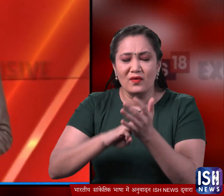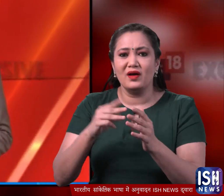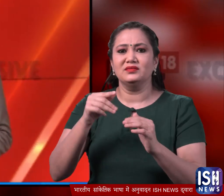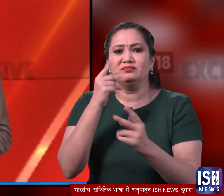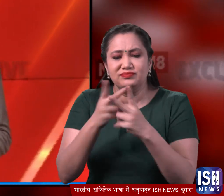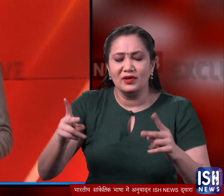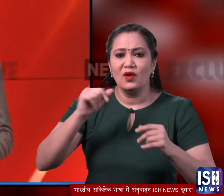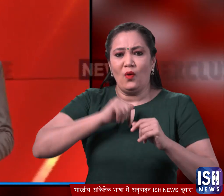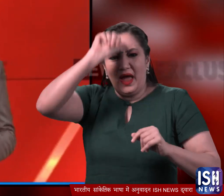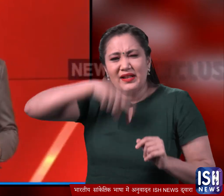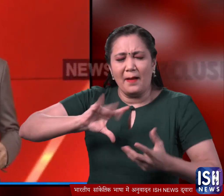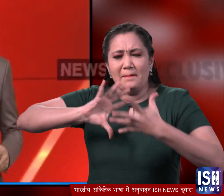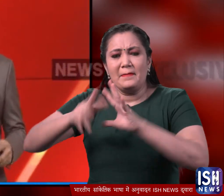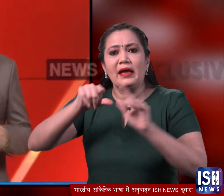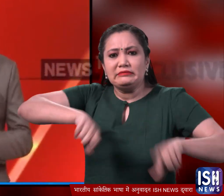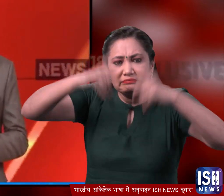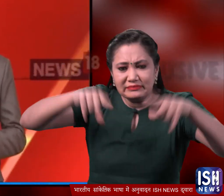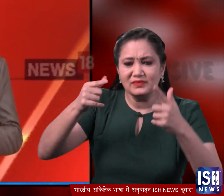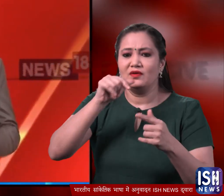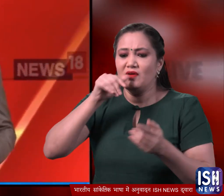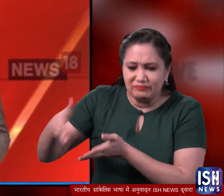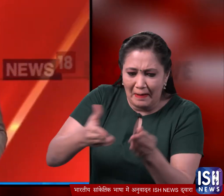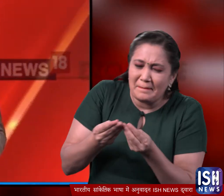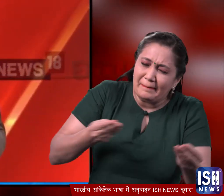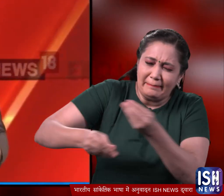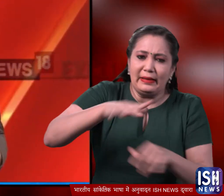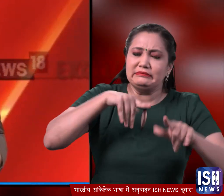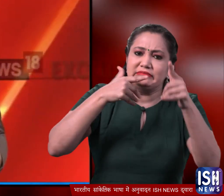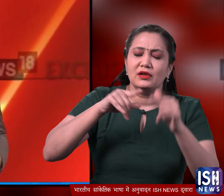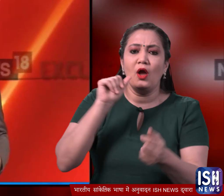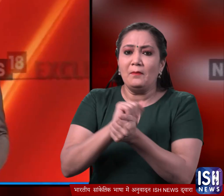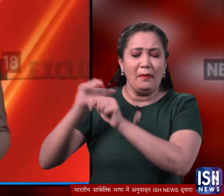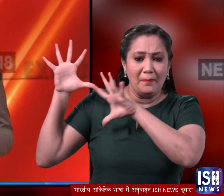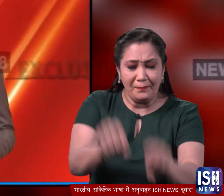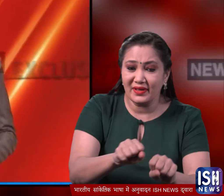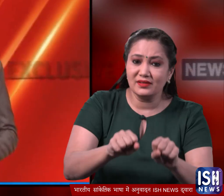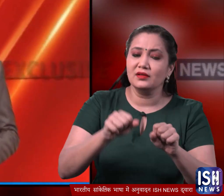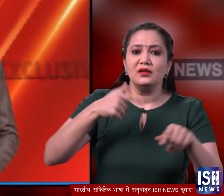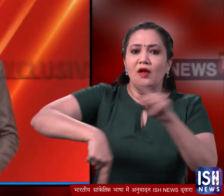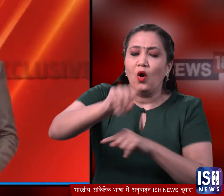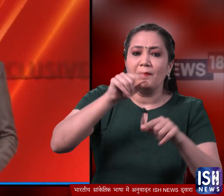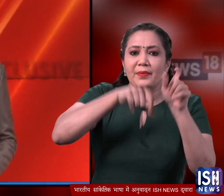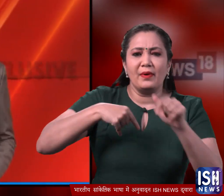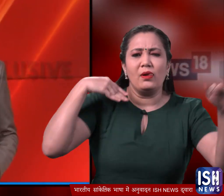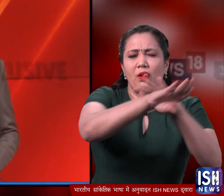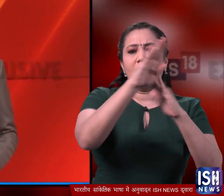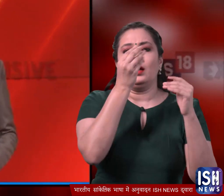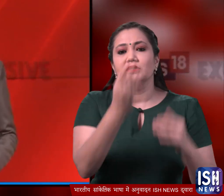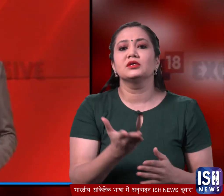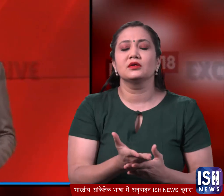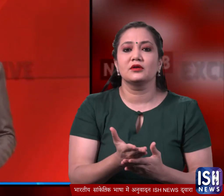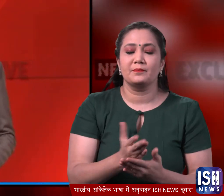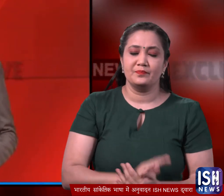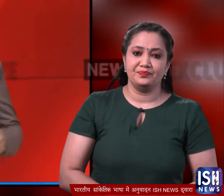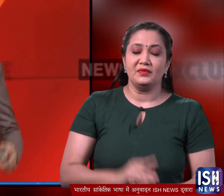से शराब बनाने का देसी जुगाड़ अक्सर जंगलों में या नदियों के किनारे ही बनाया जाता है, जहां पुलिस का छापा पड़ते ही अवैध शराब के धंधेबाज आसानी से